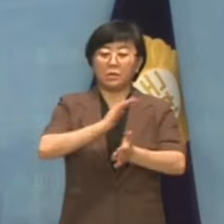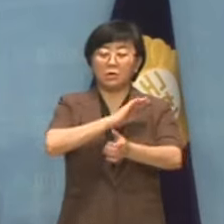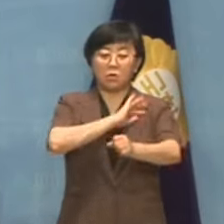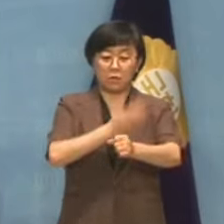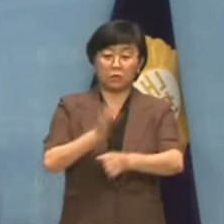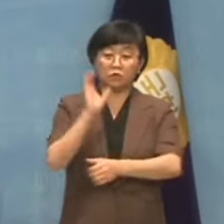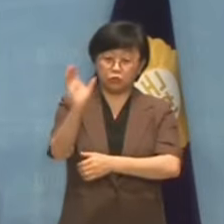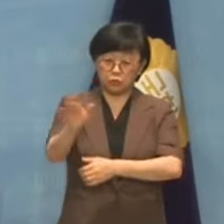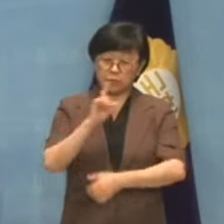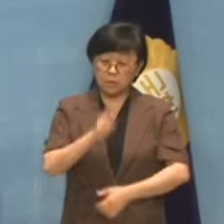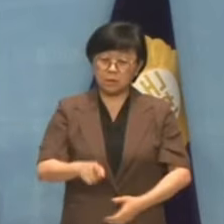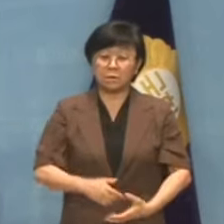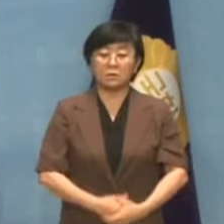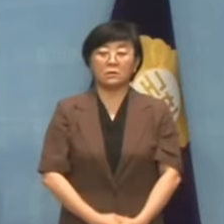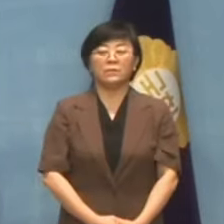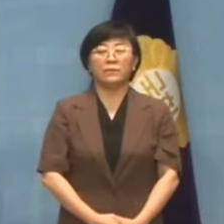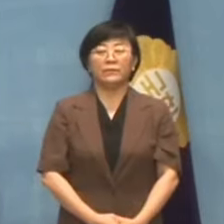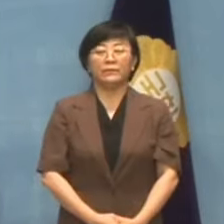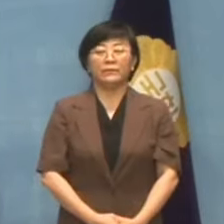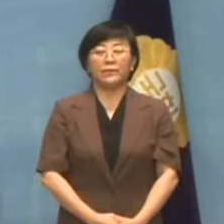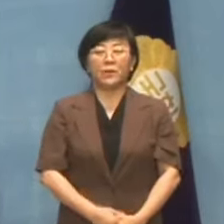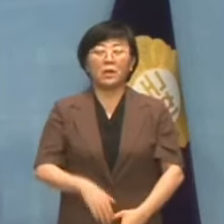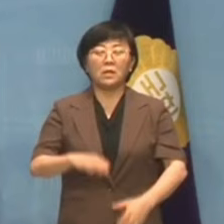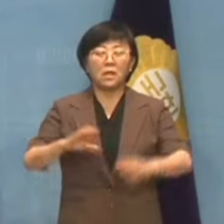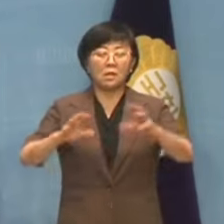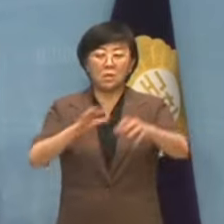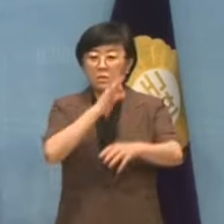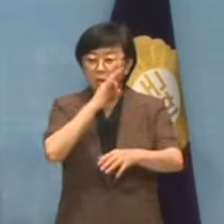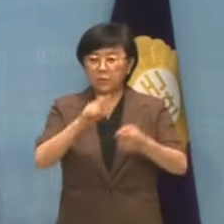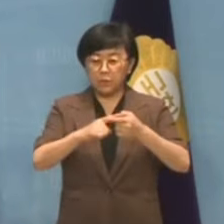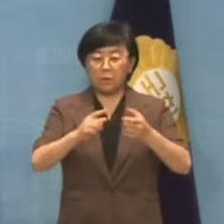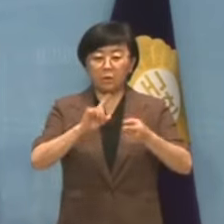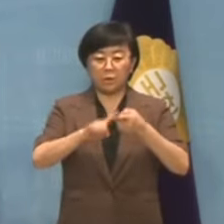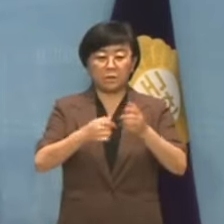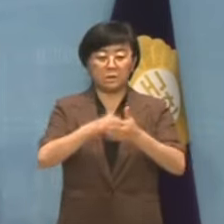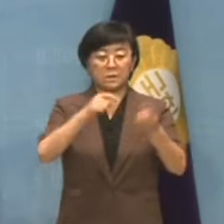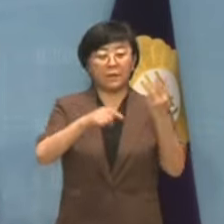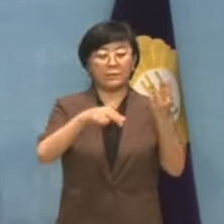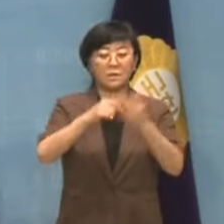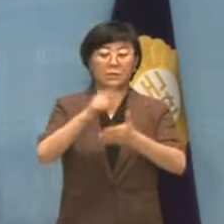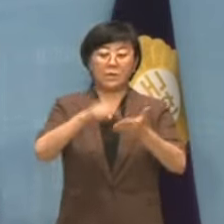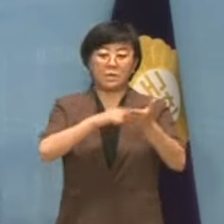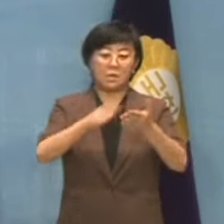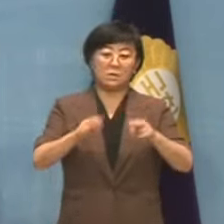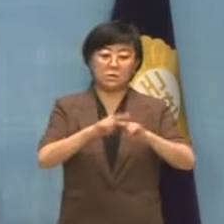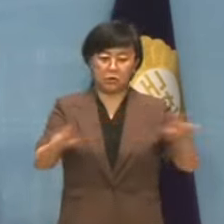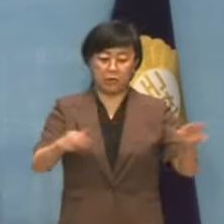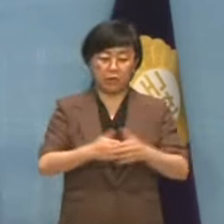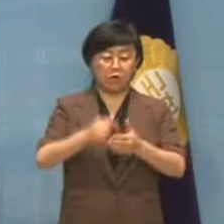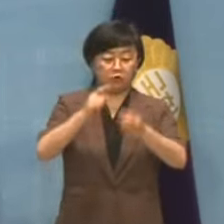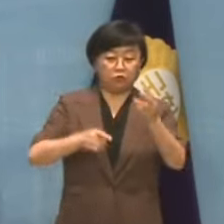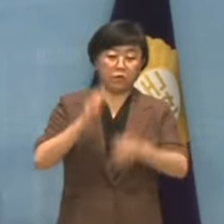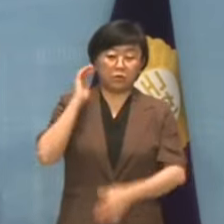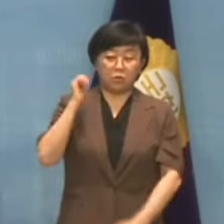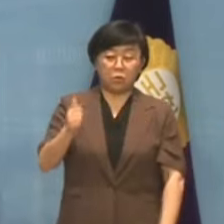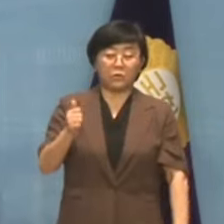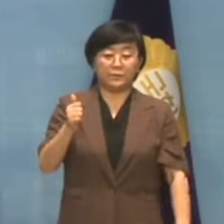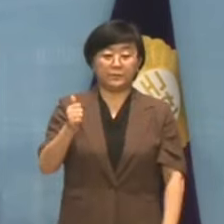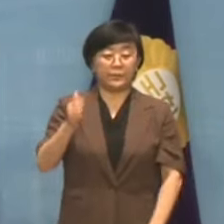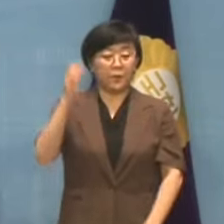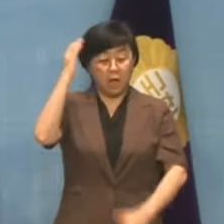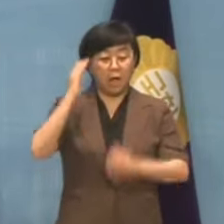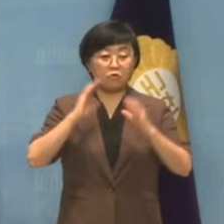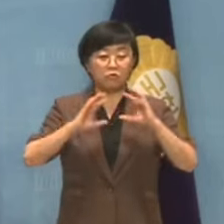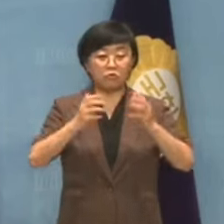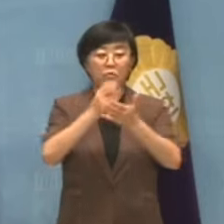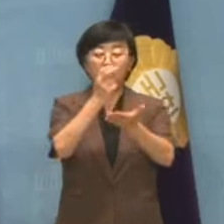권한을 주었습니까? 굴욕적 제3자 배상안을 당장 처리하십시오. 윤석열 대통령은